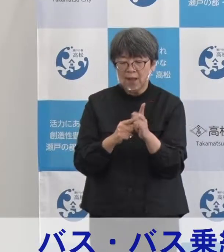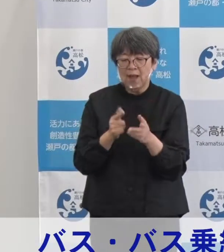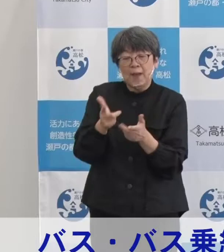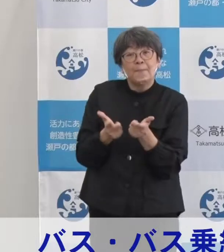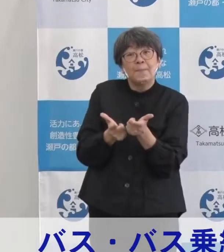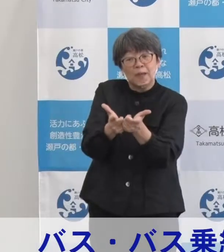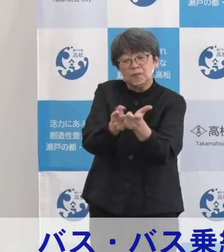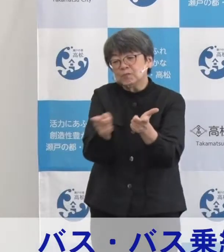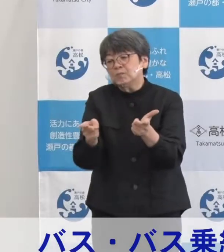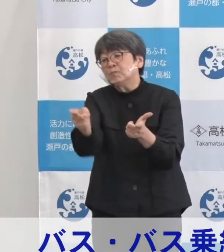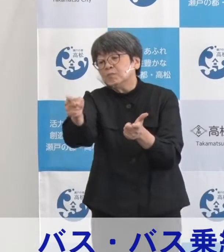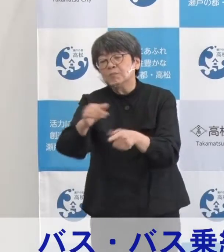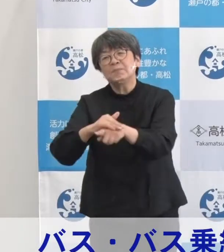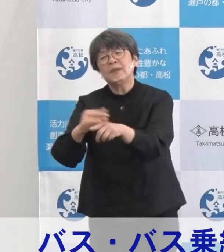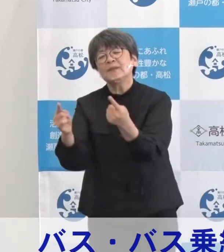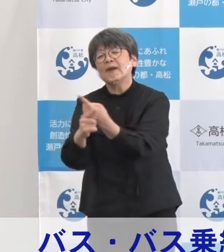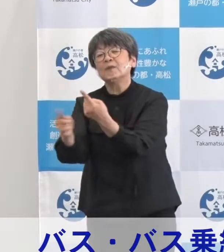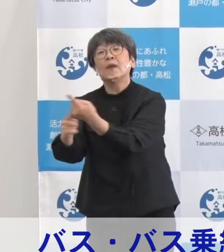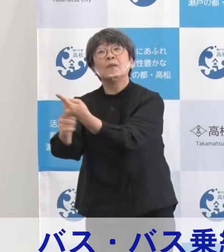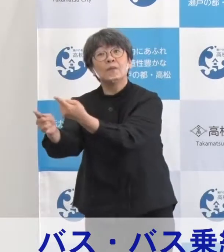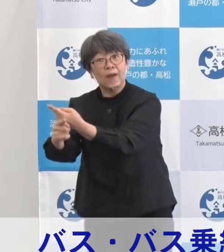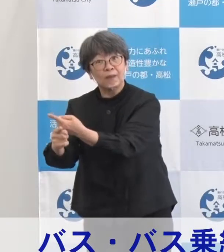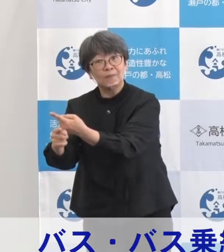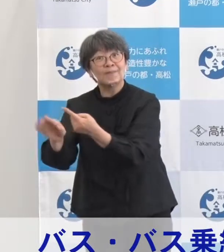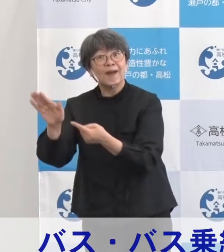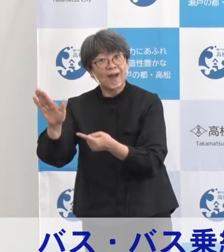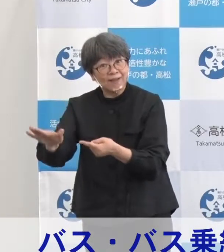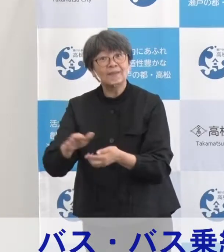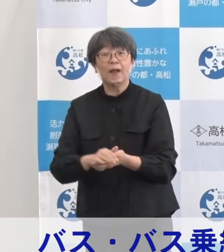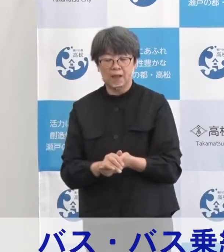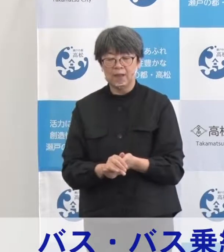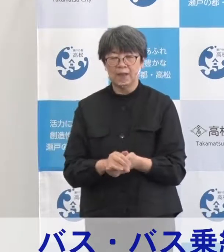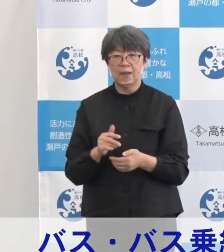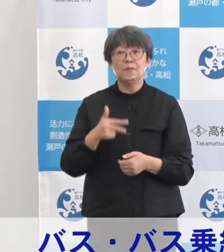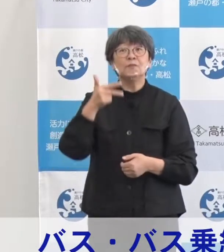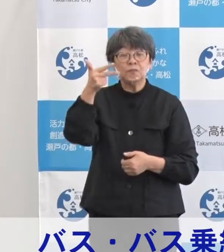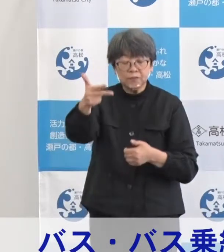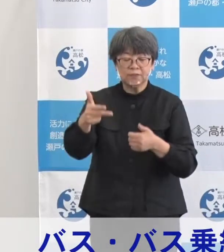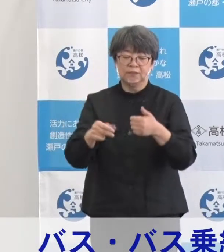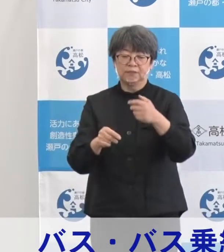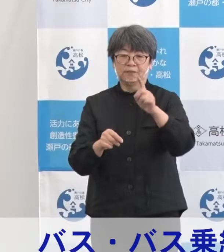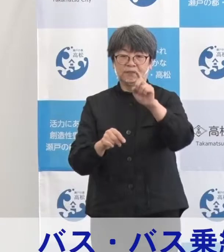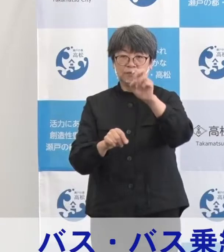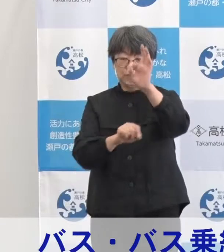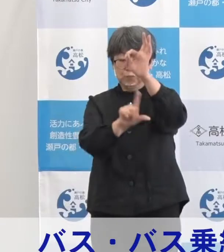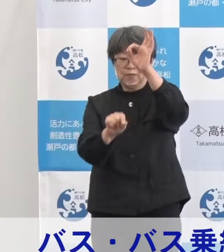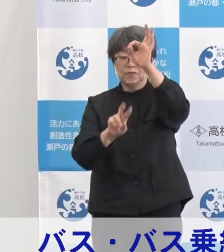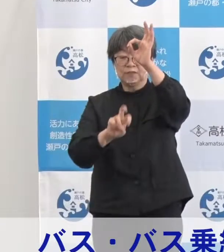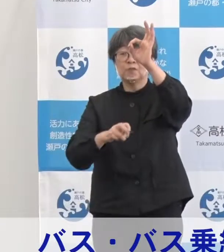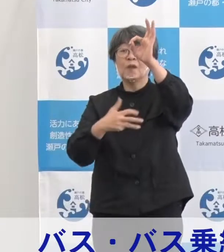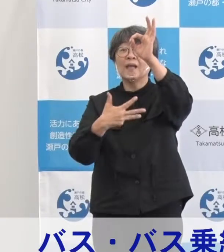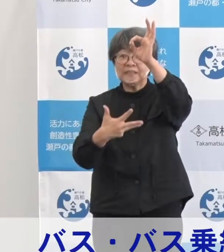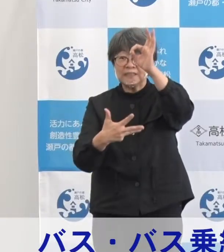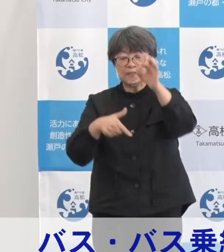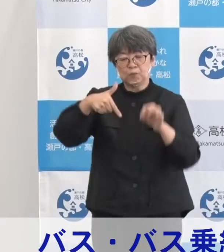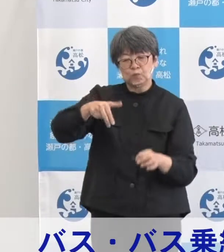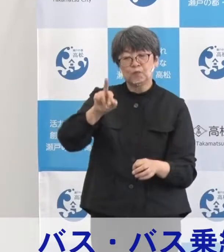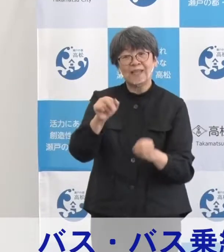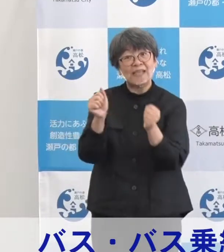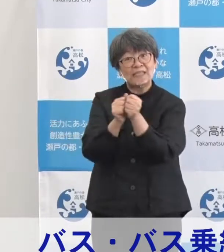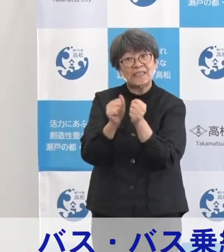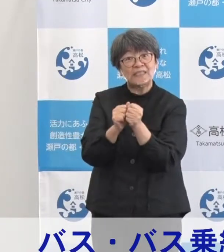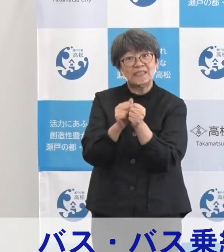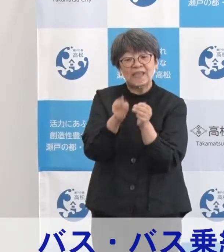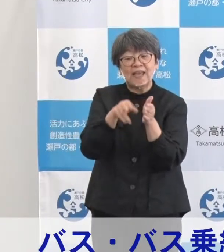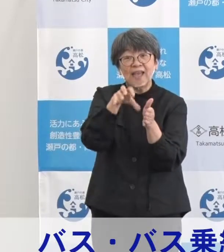に取り組んでおりましてその一環として来週も28日の日にはf 青志役が新たに開業すると